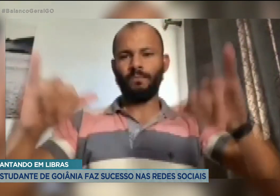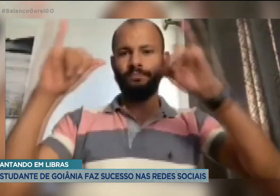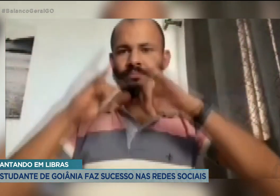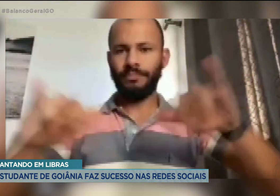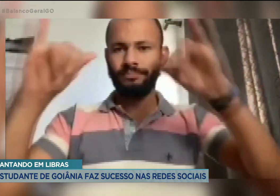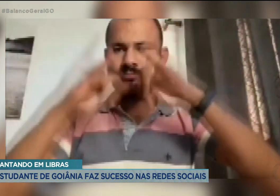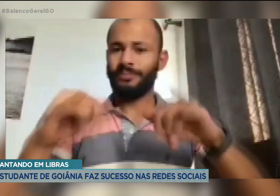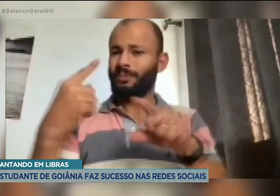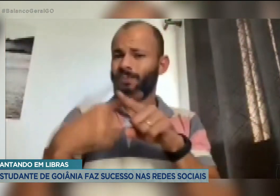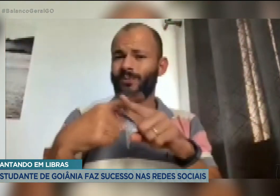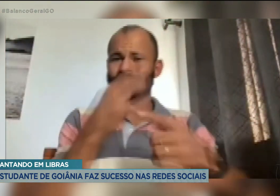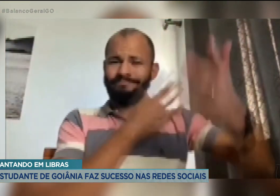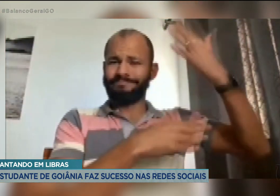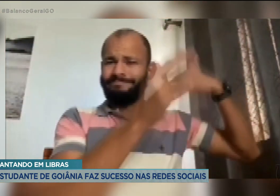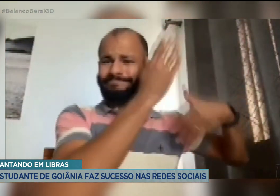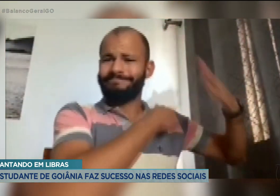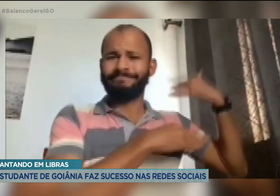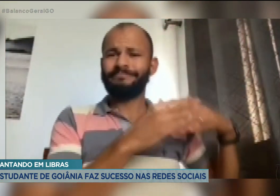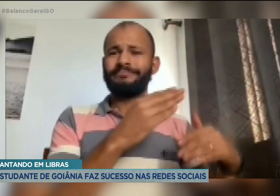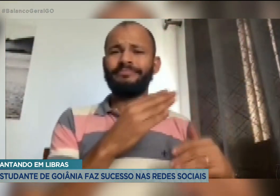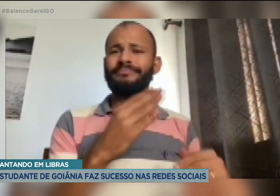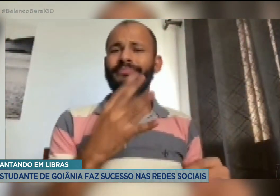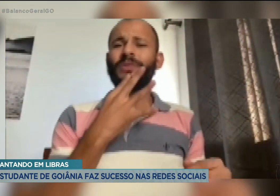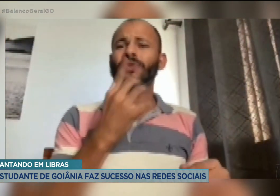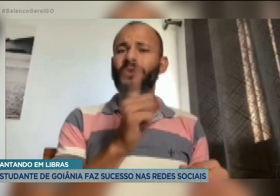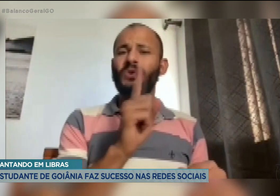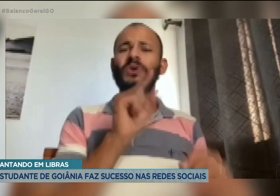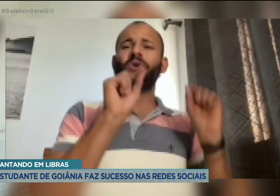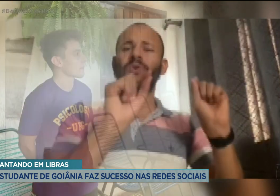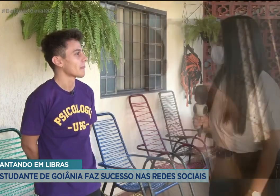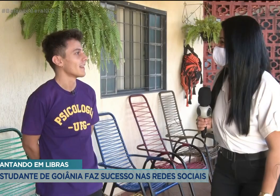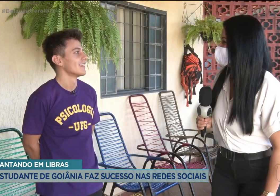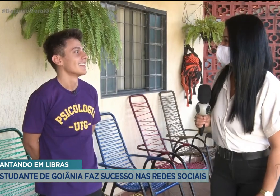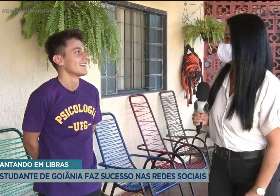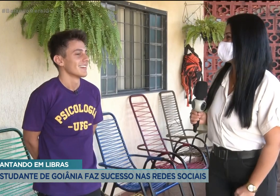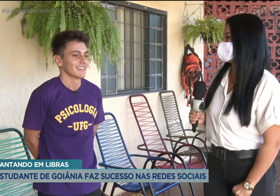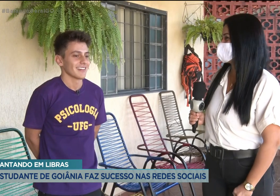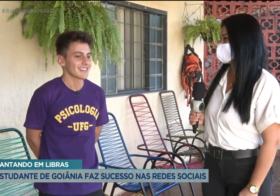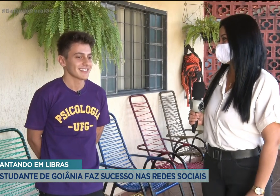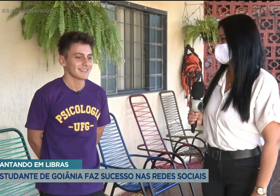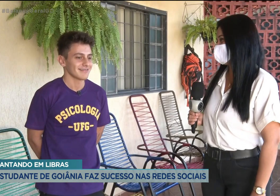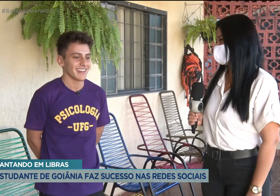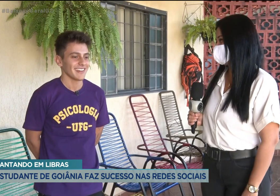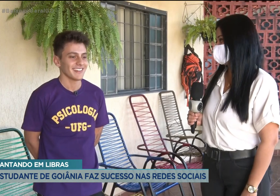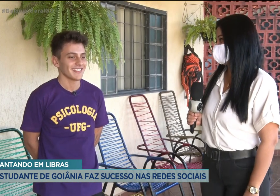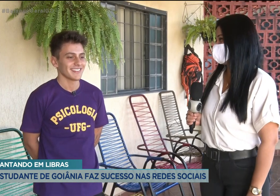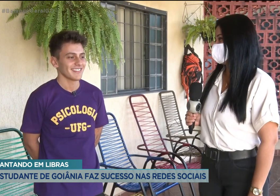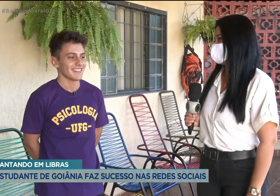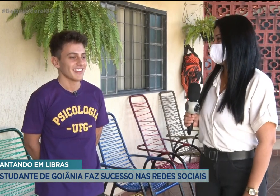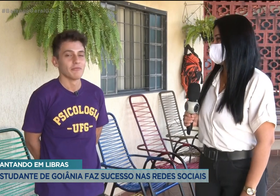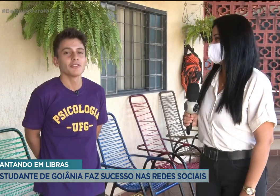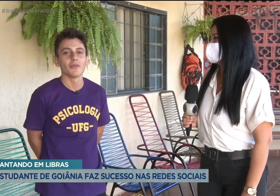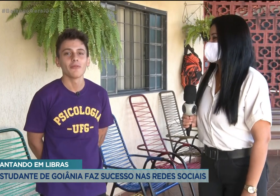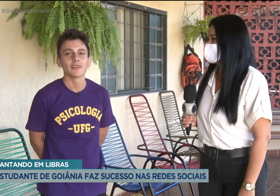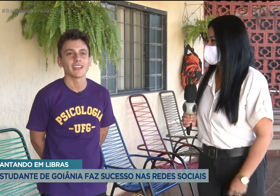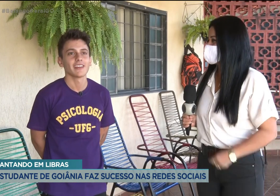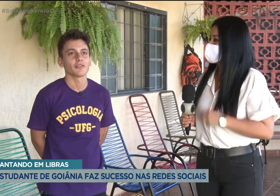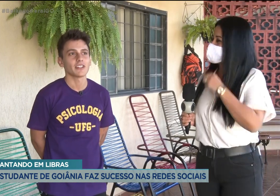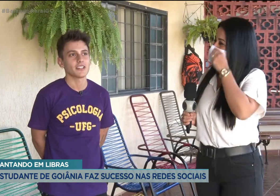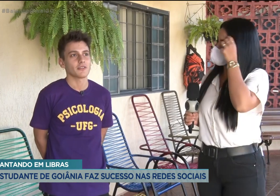Consegue internalizar a importância da língua brasileira de sinais E aí? Nossa, é muito bom Porque quando a gente